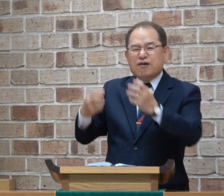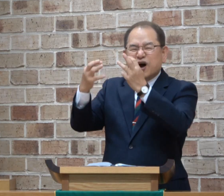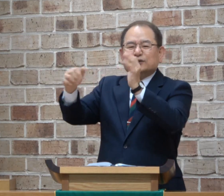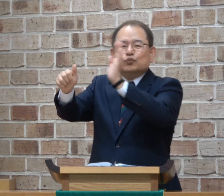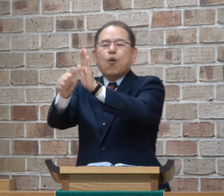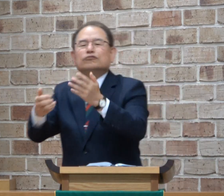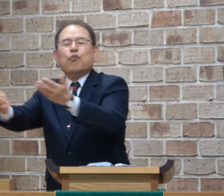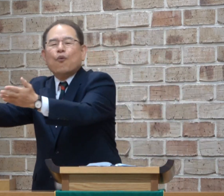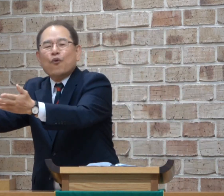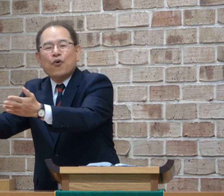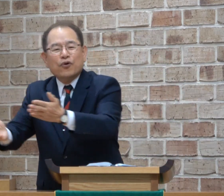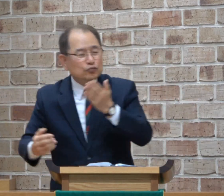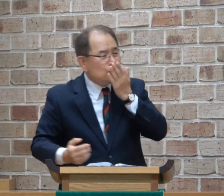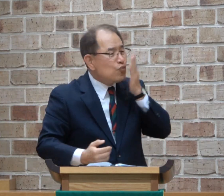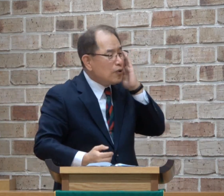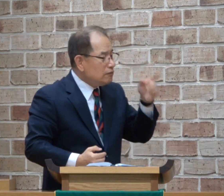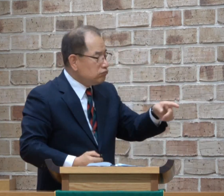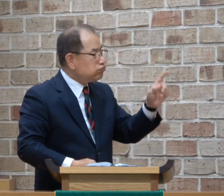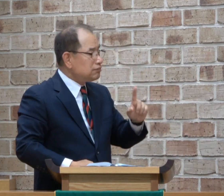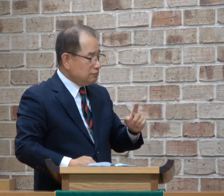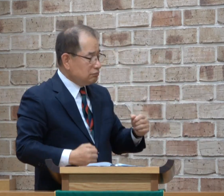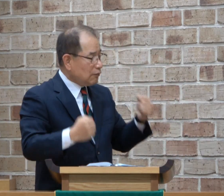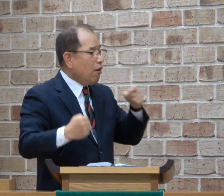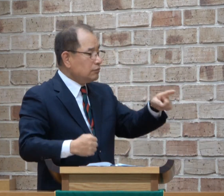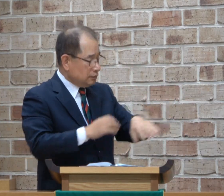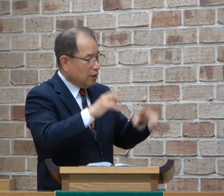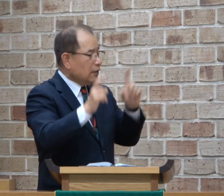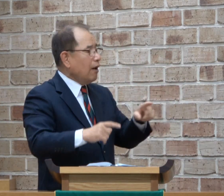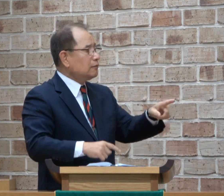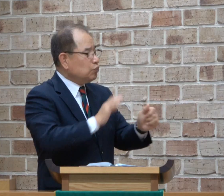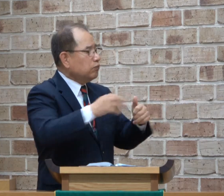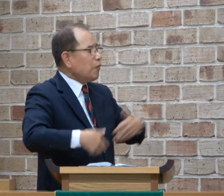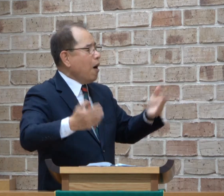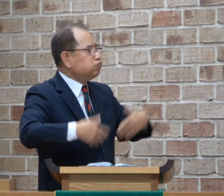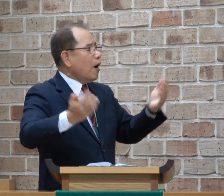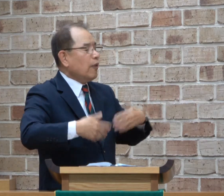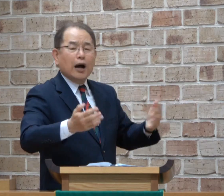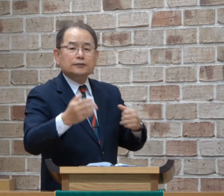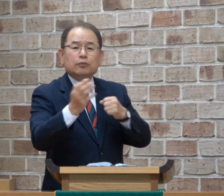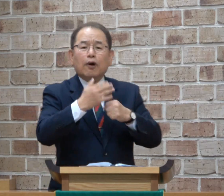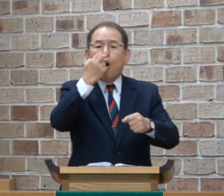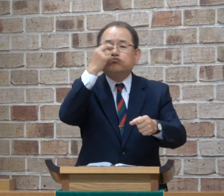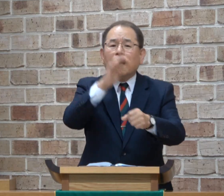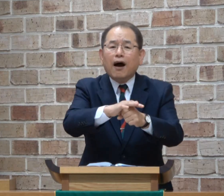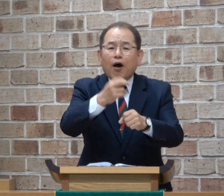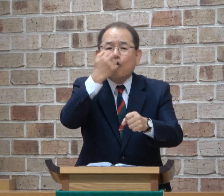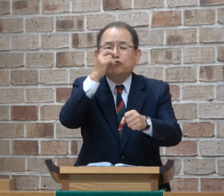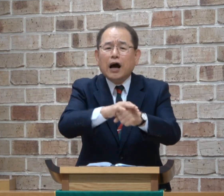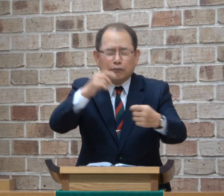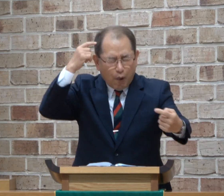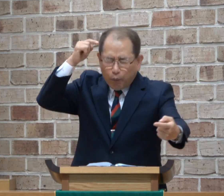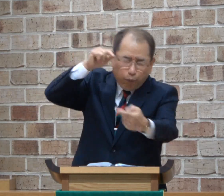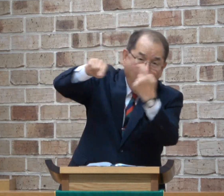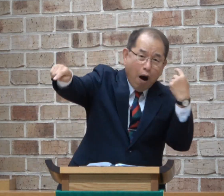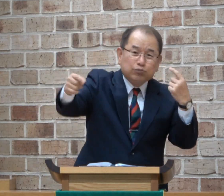많은 지원을 받는데 우리 농아인들은 지원을 받지 못하는 경우가 많습니다.